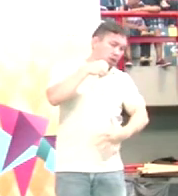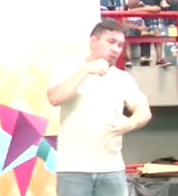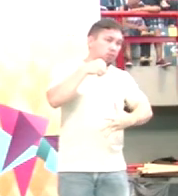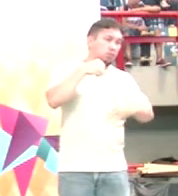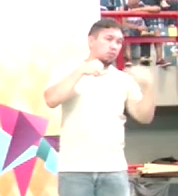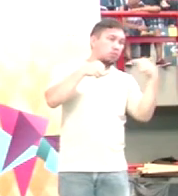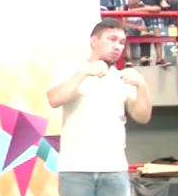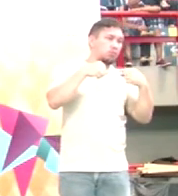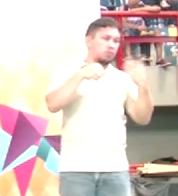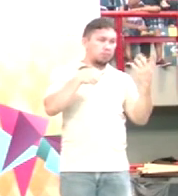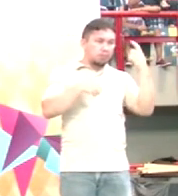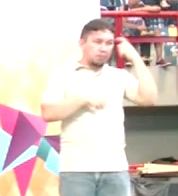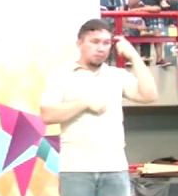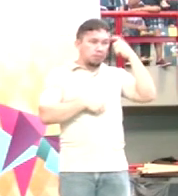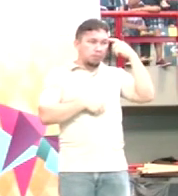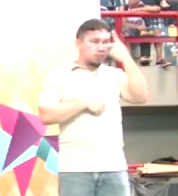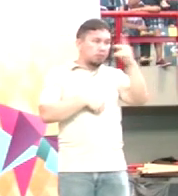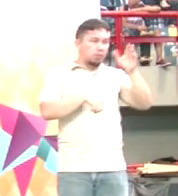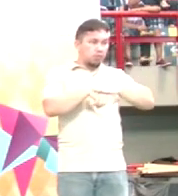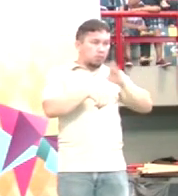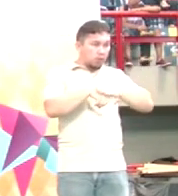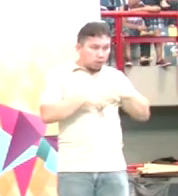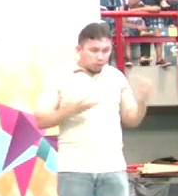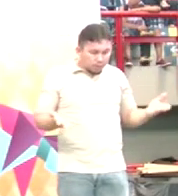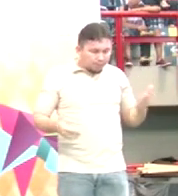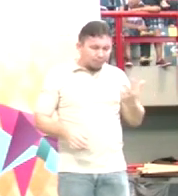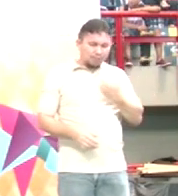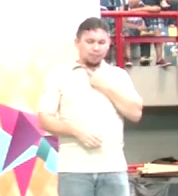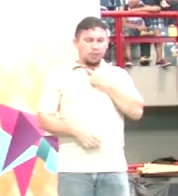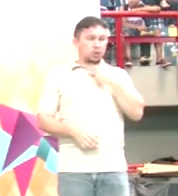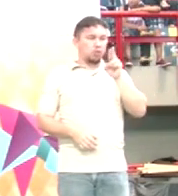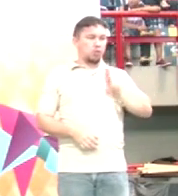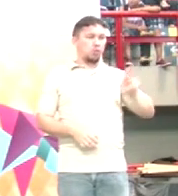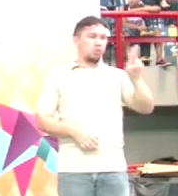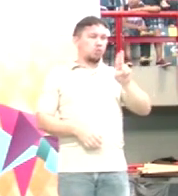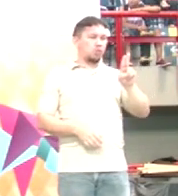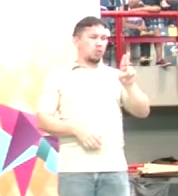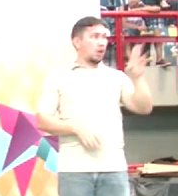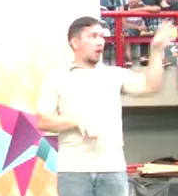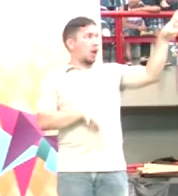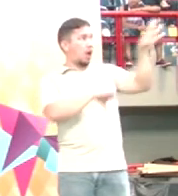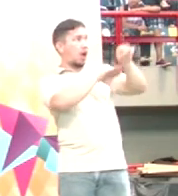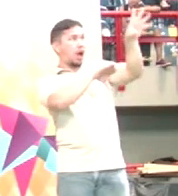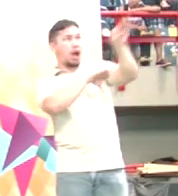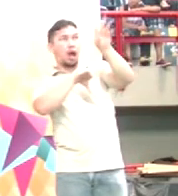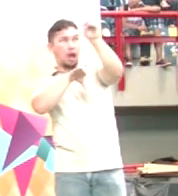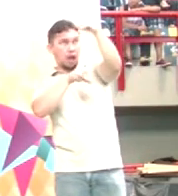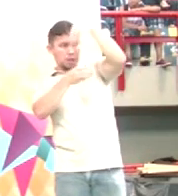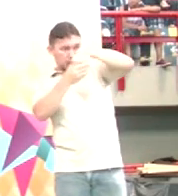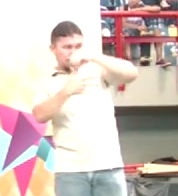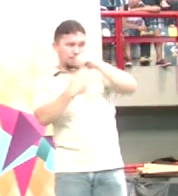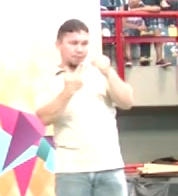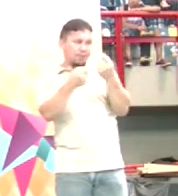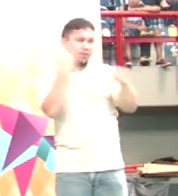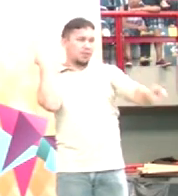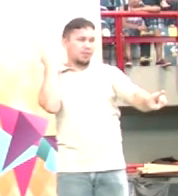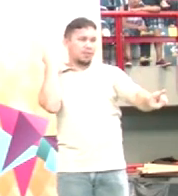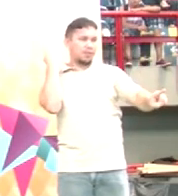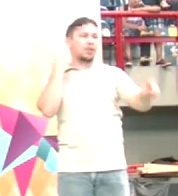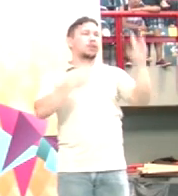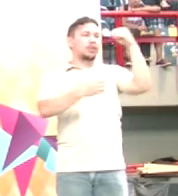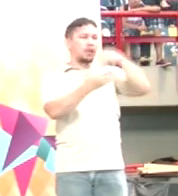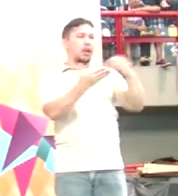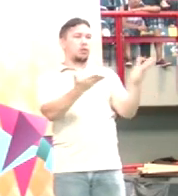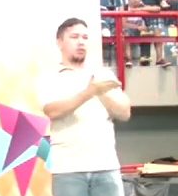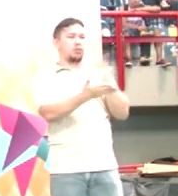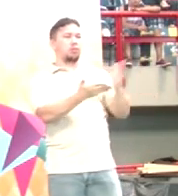argumentativa, repetindo, você não pode usar no Enem. Esse modelo está no Guia do